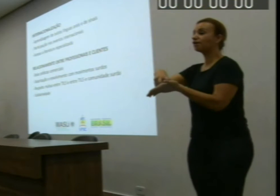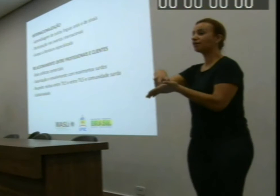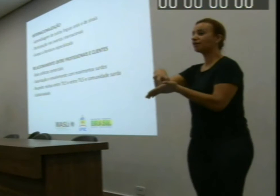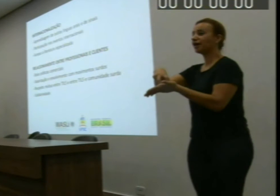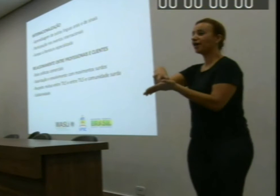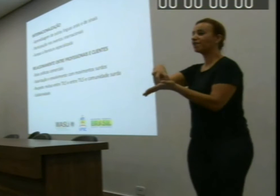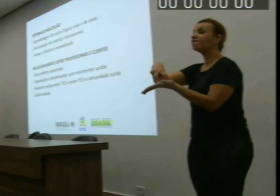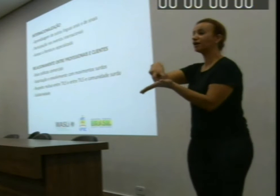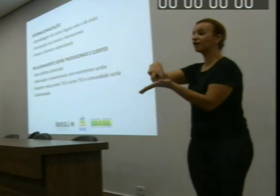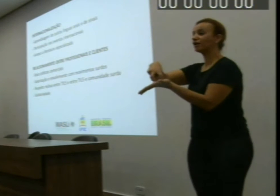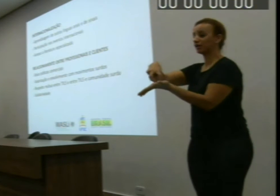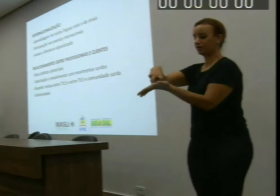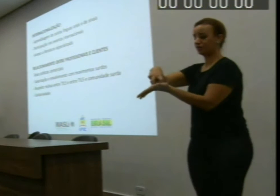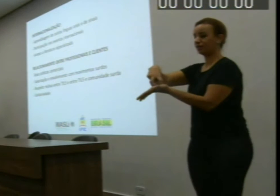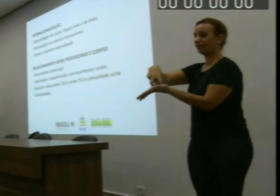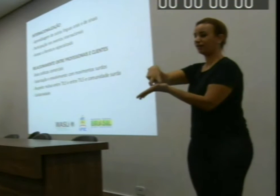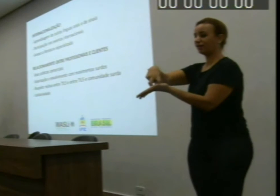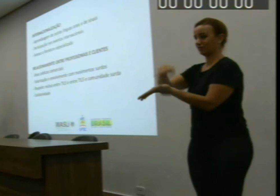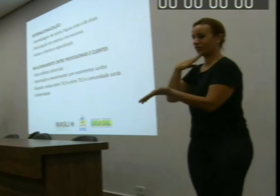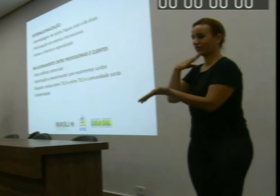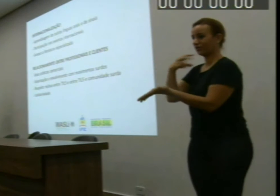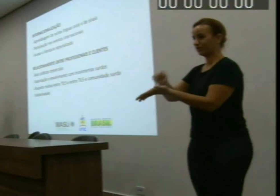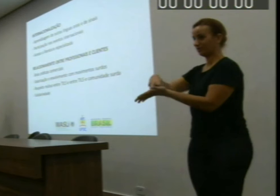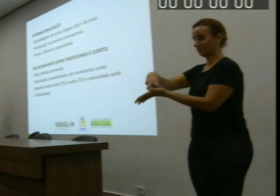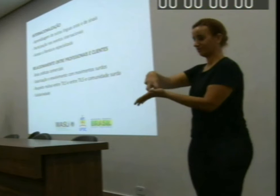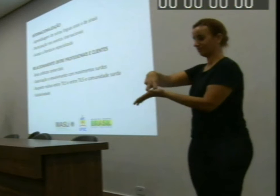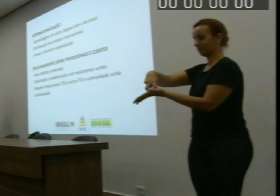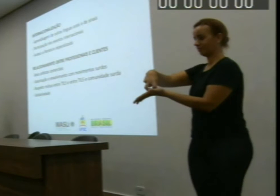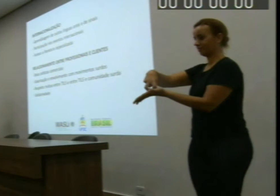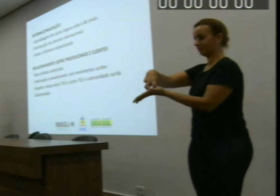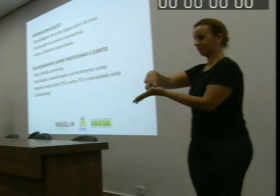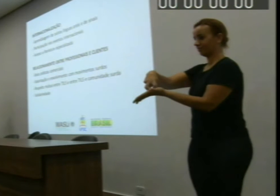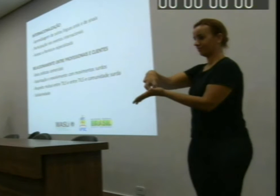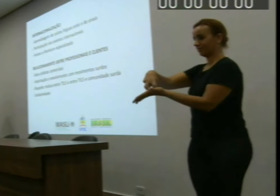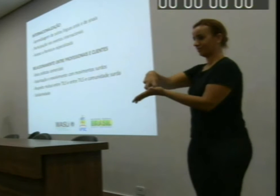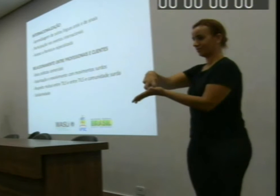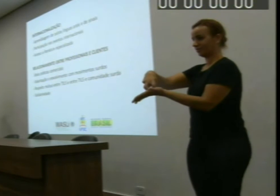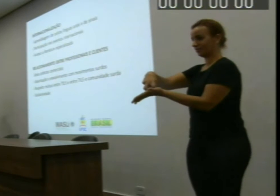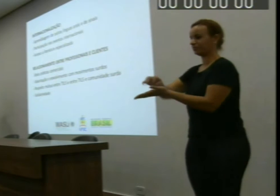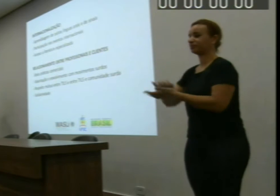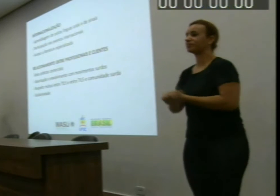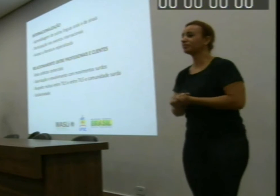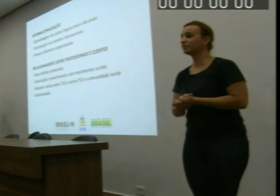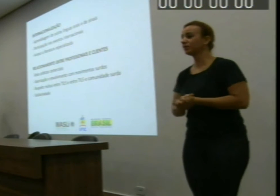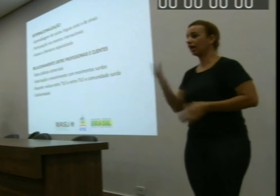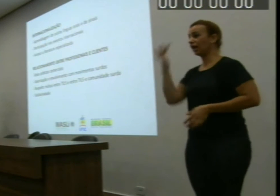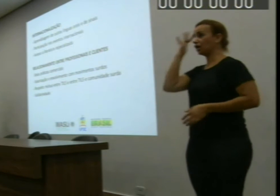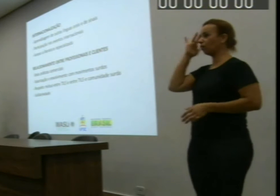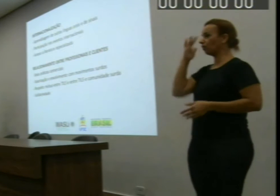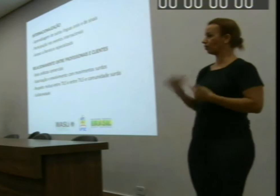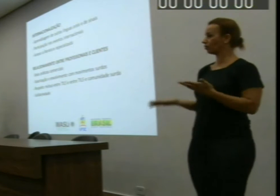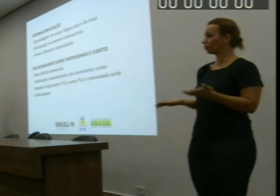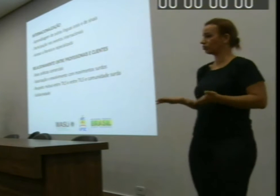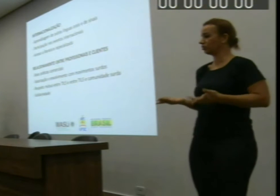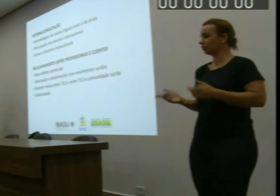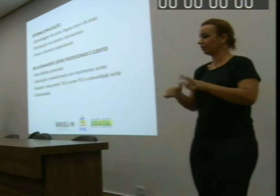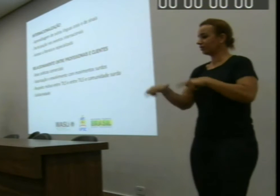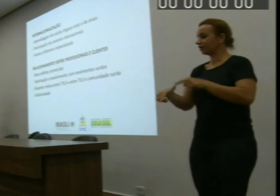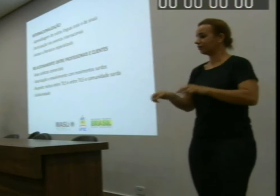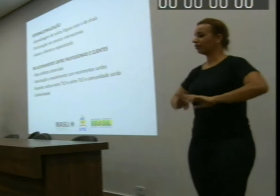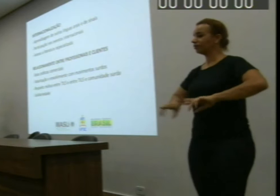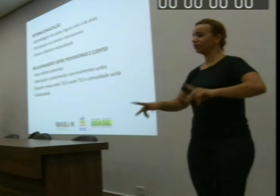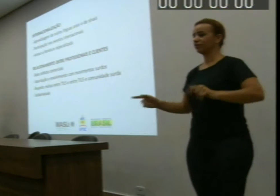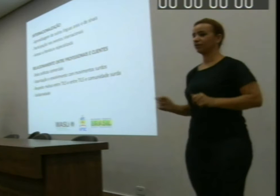Interprete de língua de sinais ele tá fazendo um trabalho que eu acho que eu acho que ele tá fazendo para se aproveitar das situações